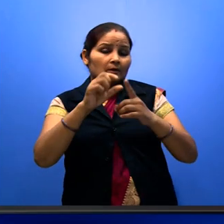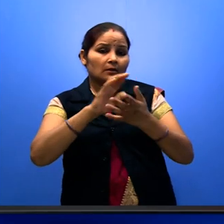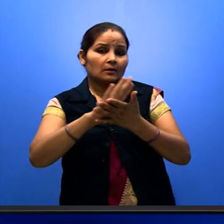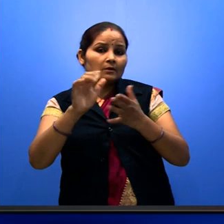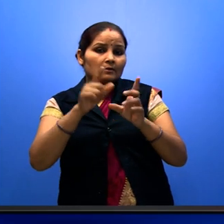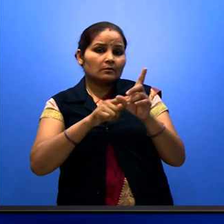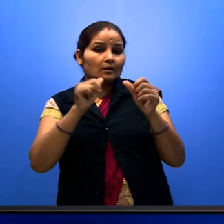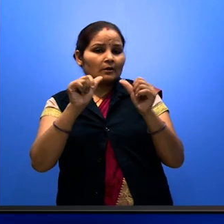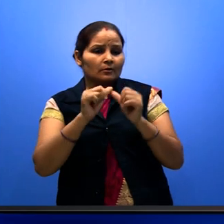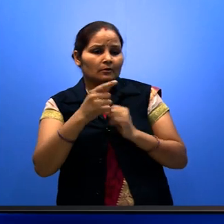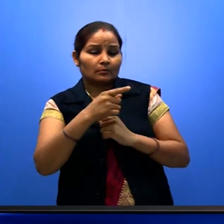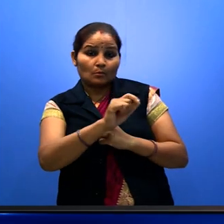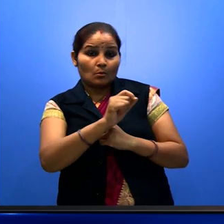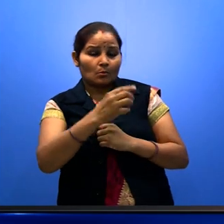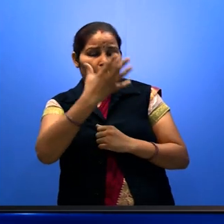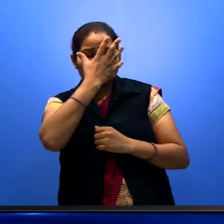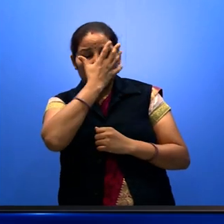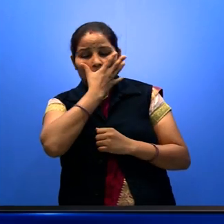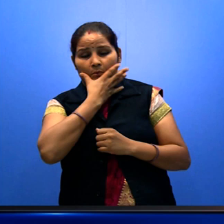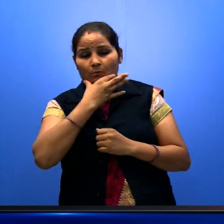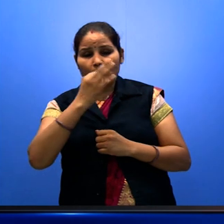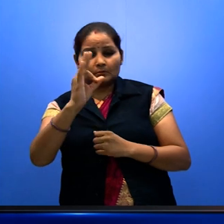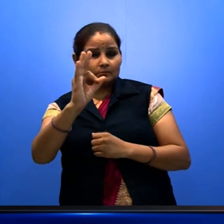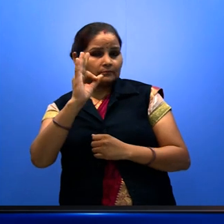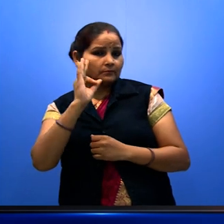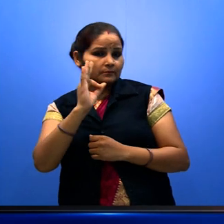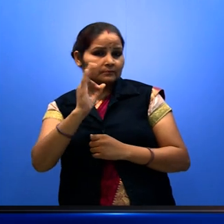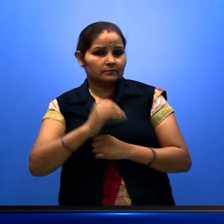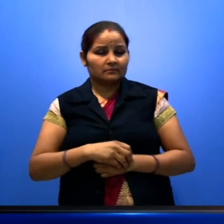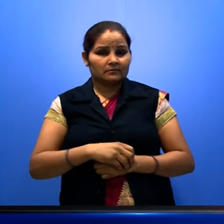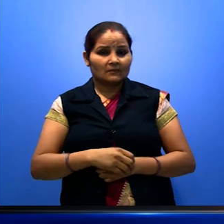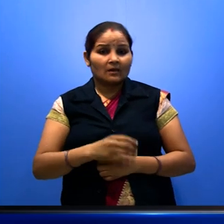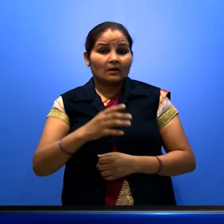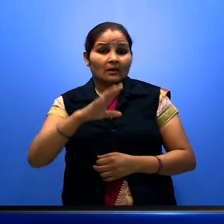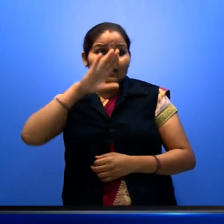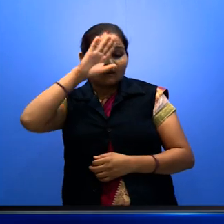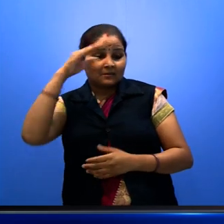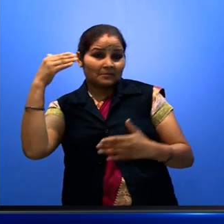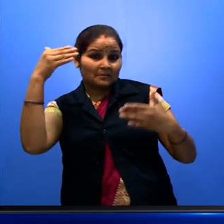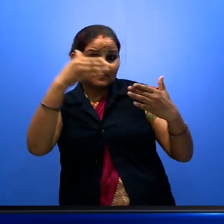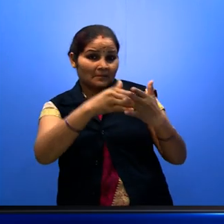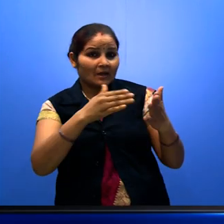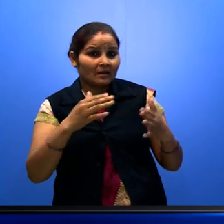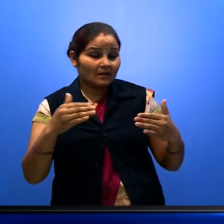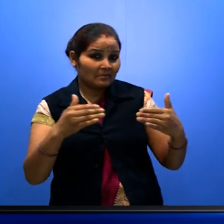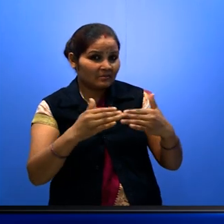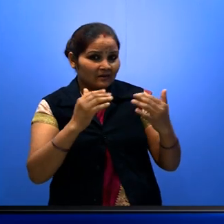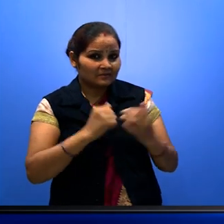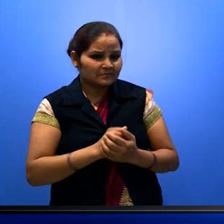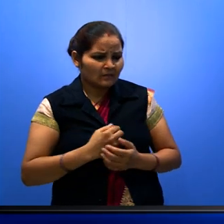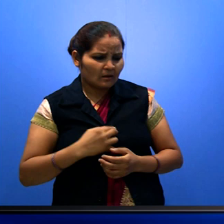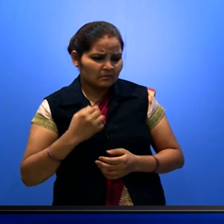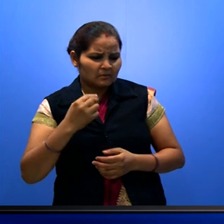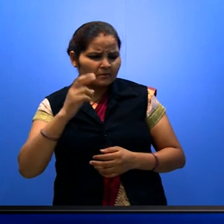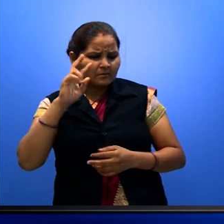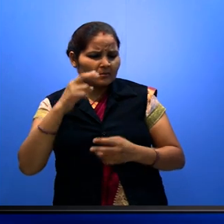विद्यामती बहुत रूपवान थी, सुंदर थी। राजा ने वहां पहुंचकर उनसे मिलकर